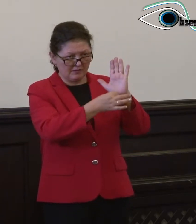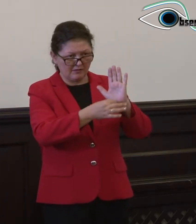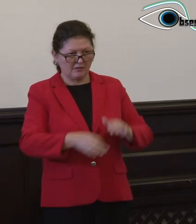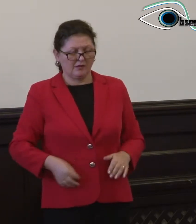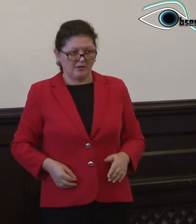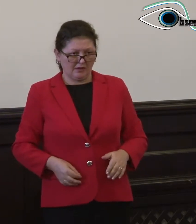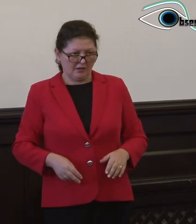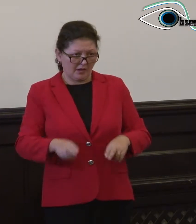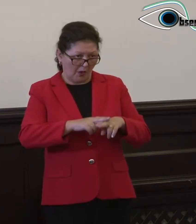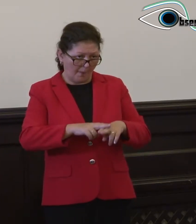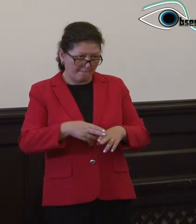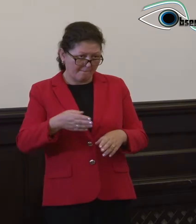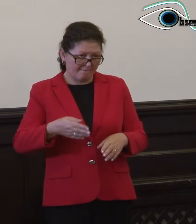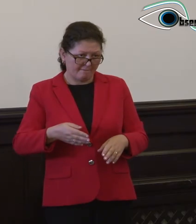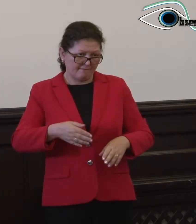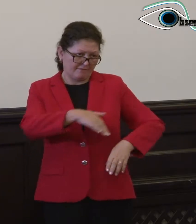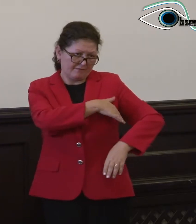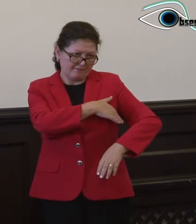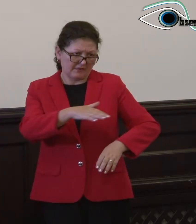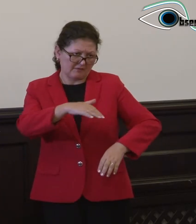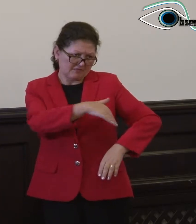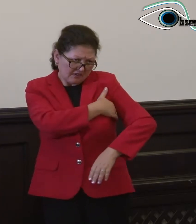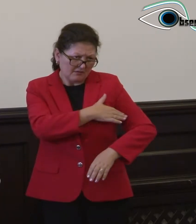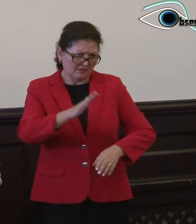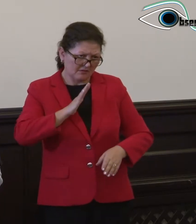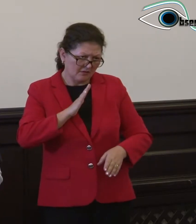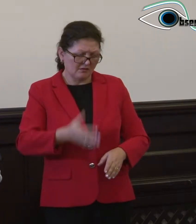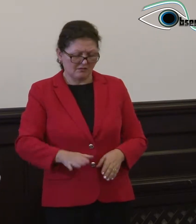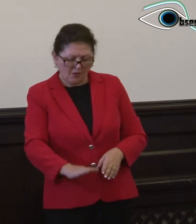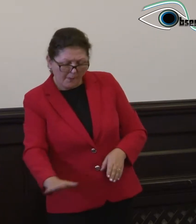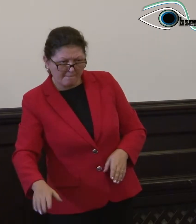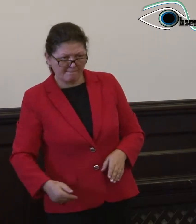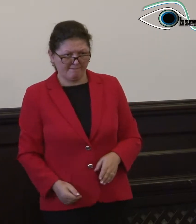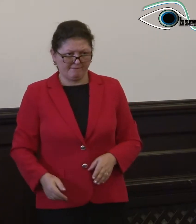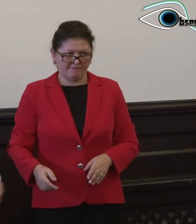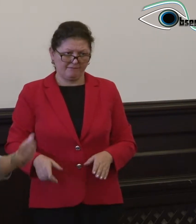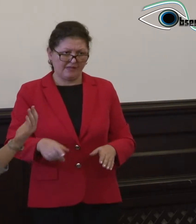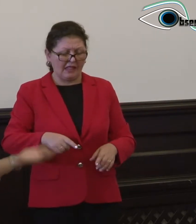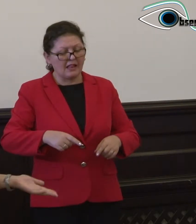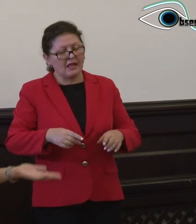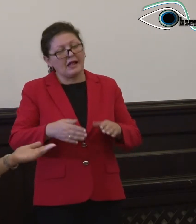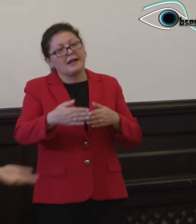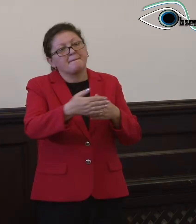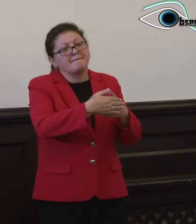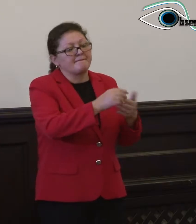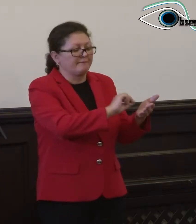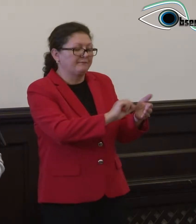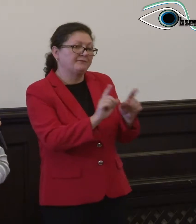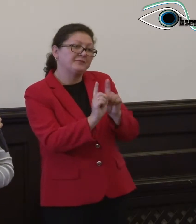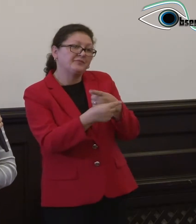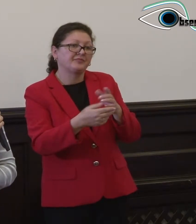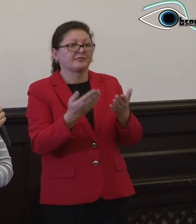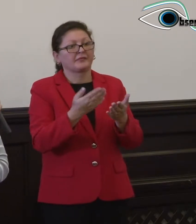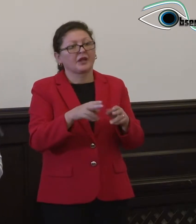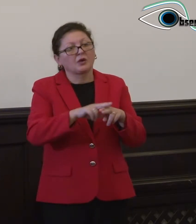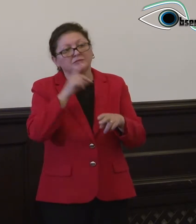și modalitățile de aplicare, le-am actualizat la toate actele internaționale, inclusiv Convenția